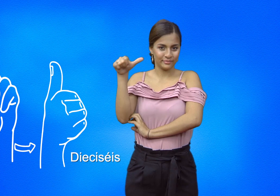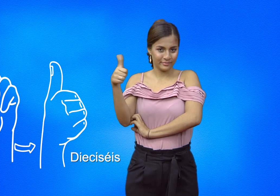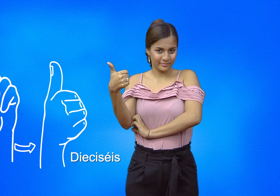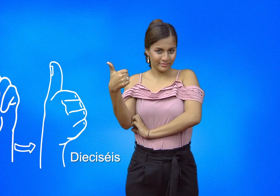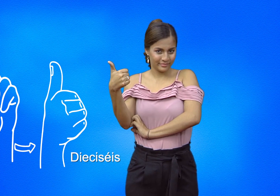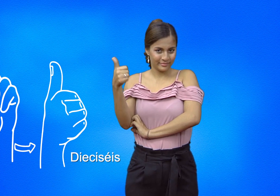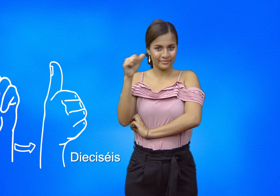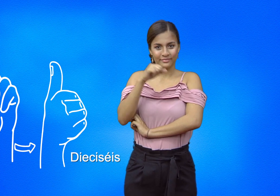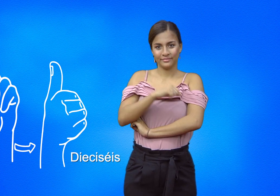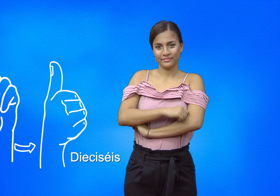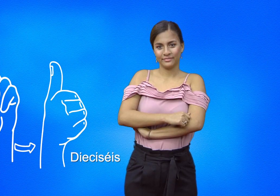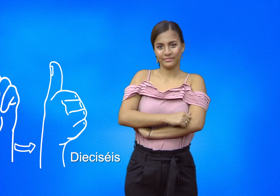16